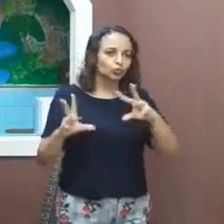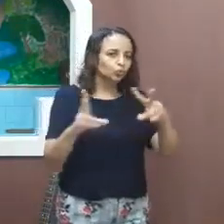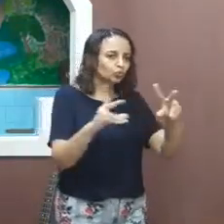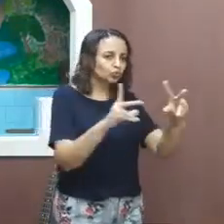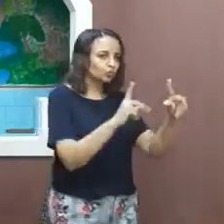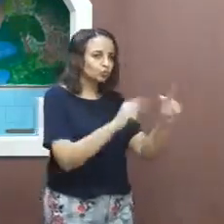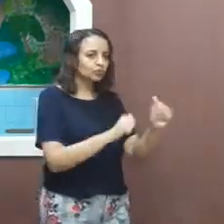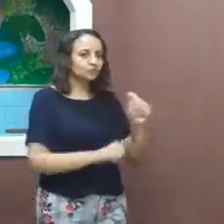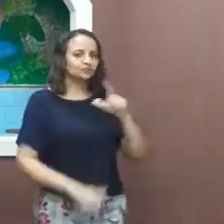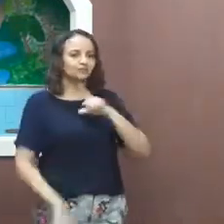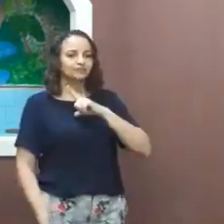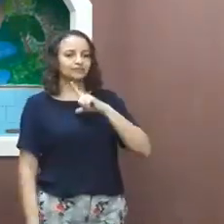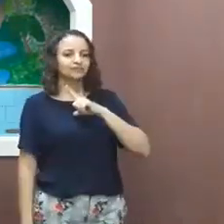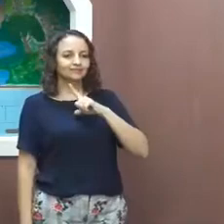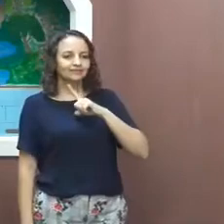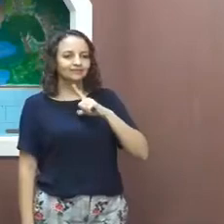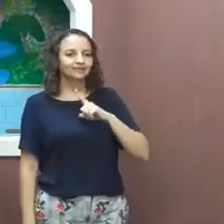tem.